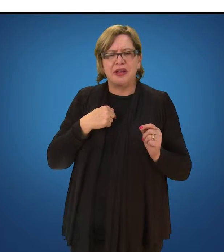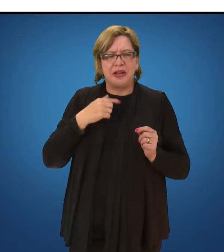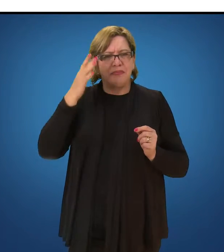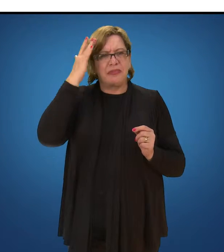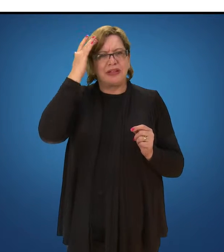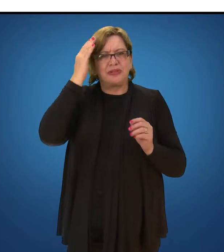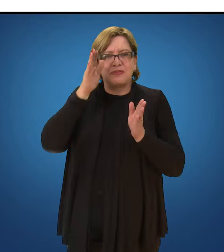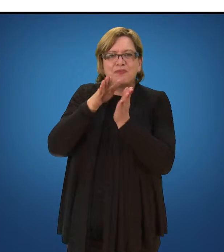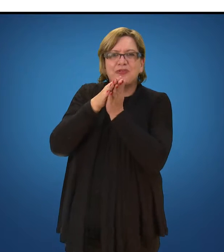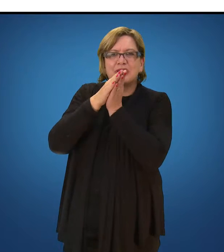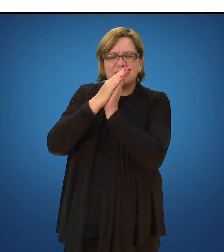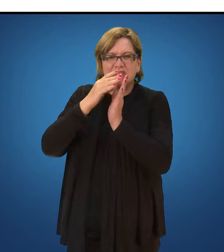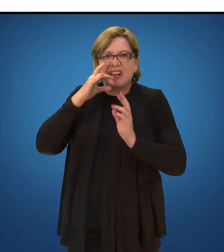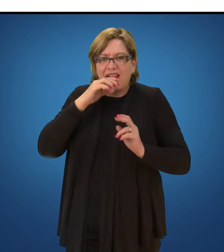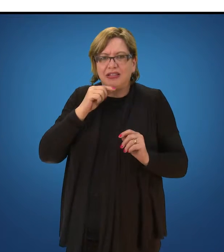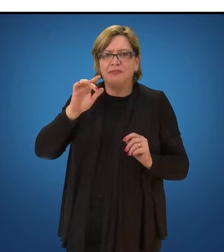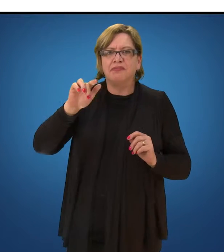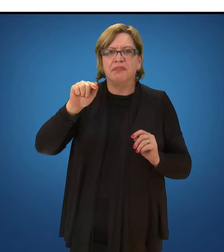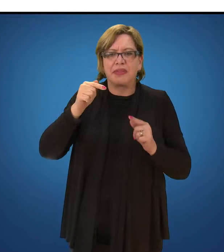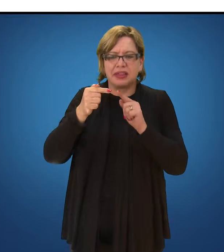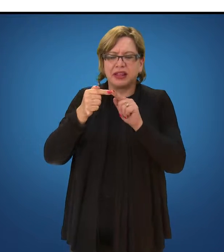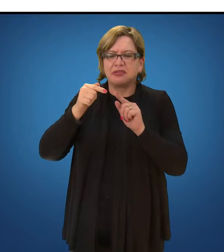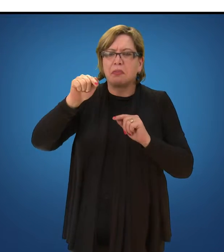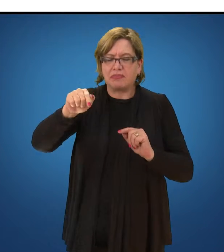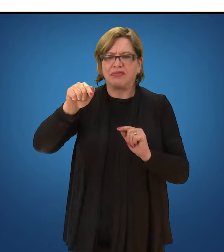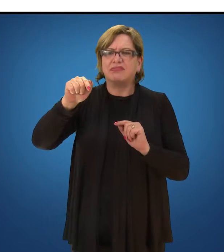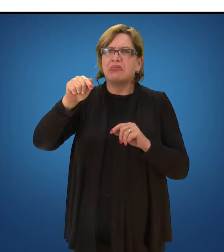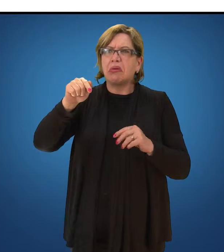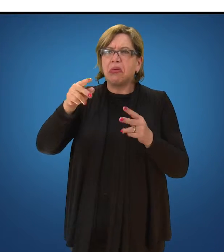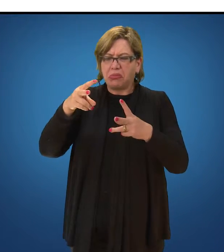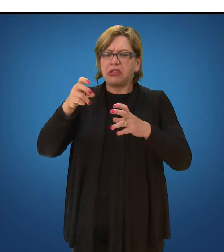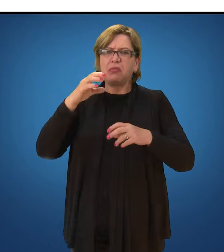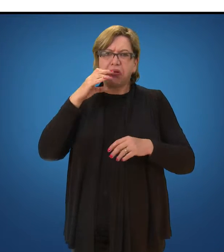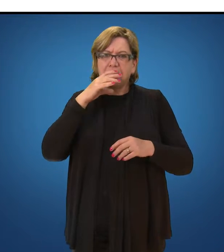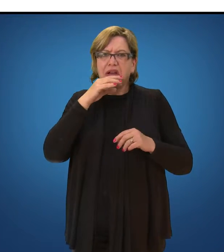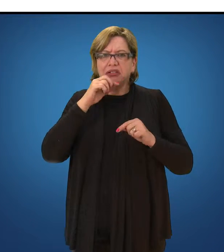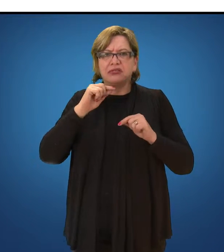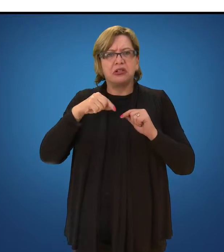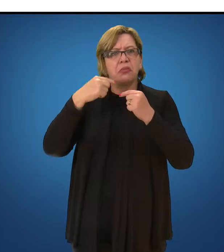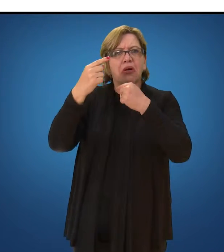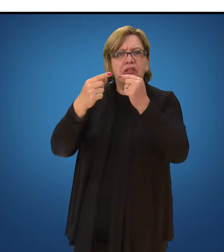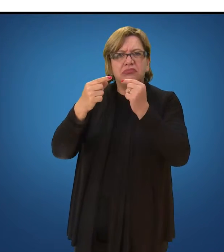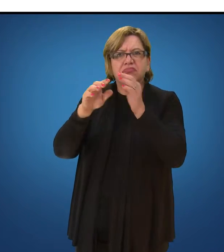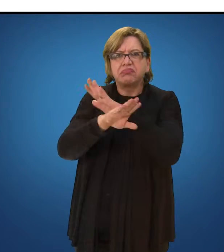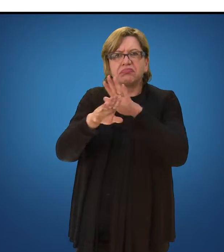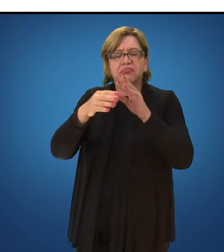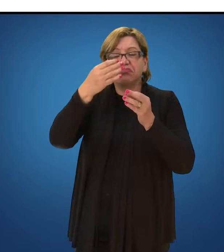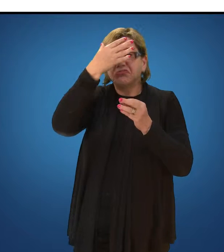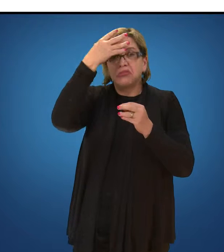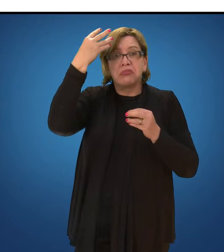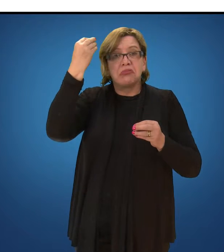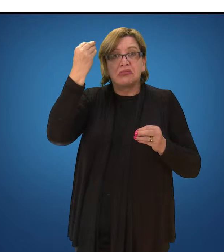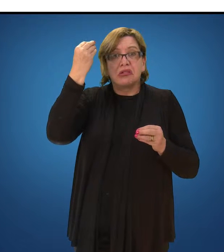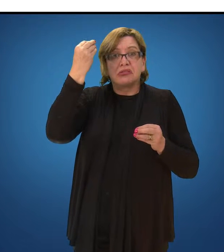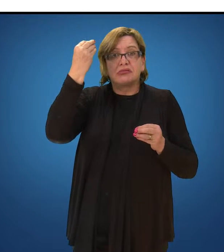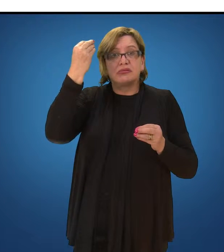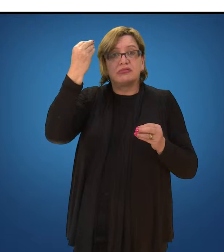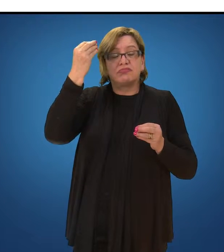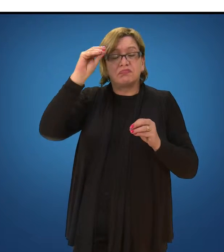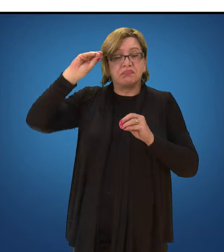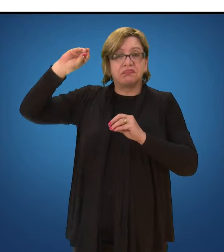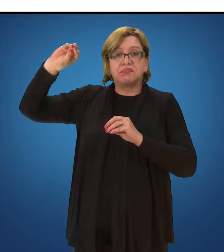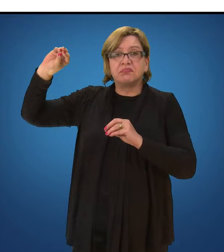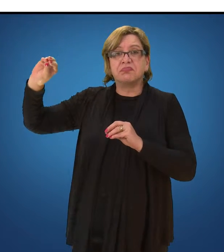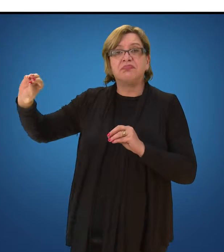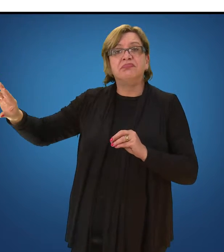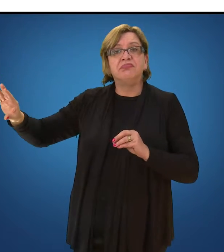está quente, ponho o dedo lá para ver isso. Assim que essa ação cumpriu a sua função, eu